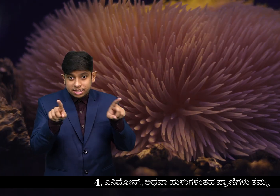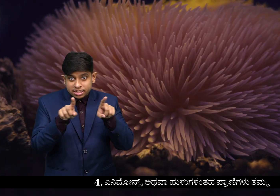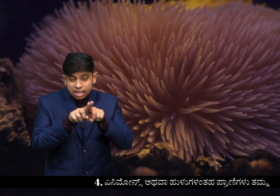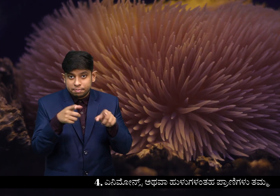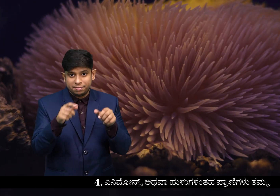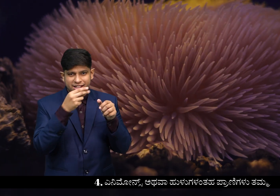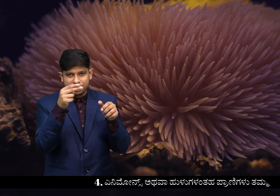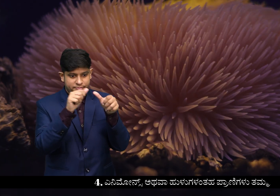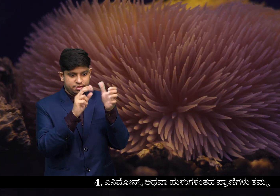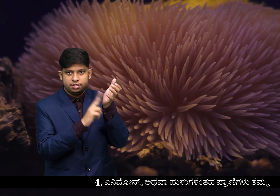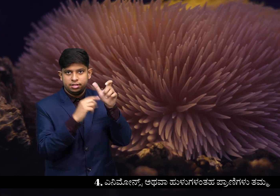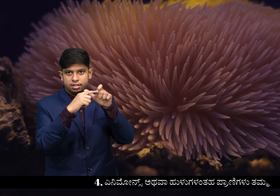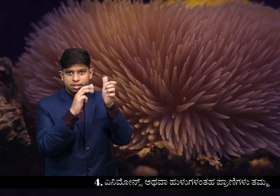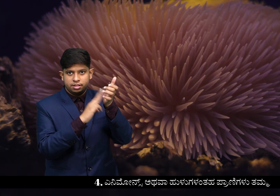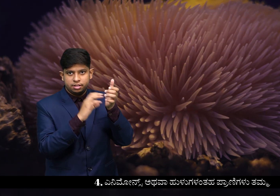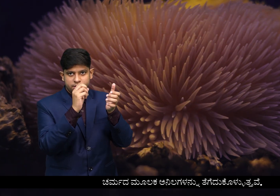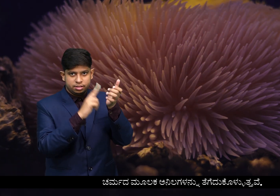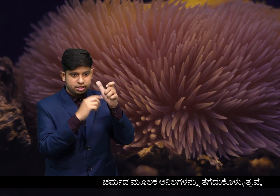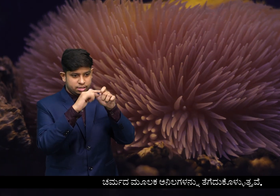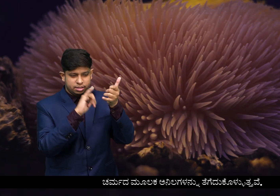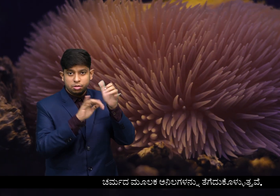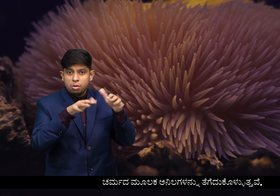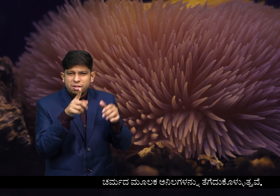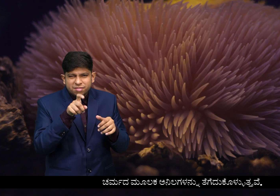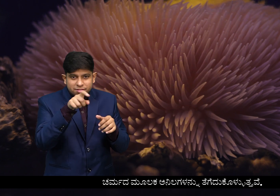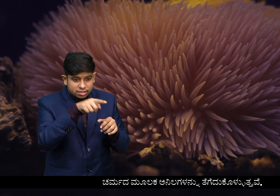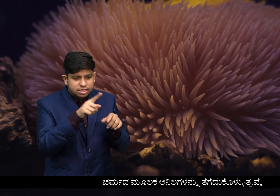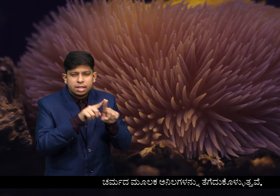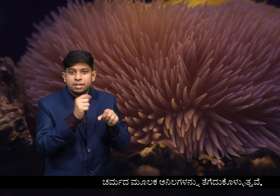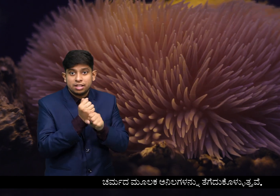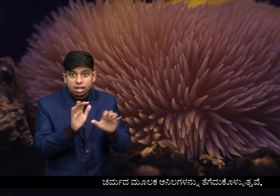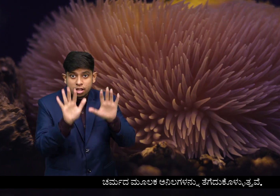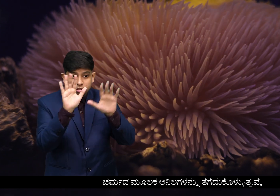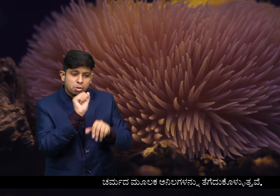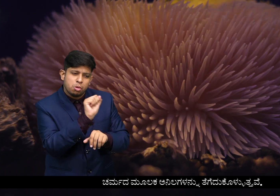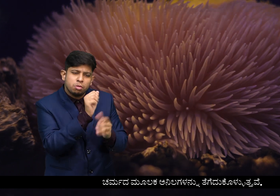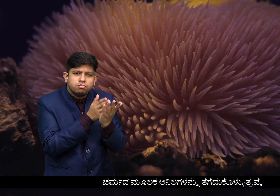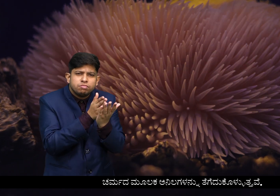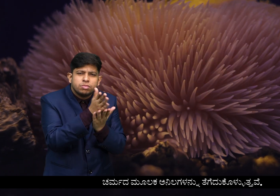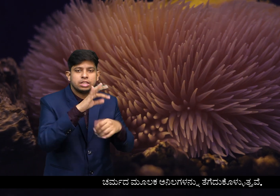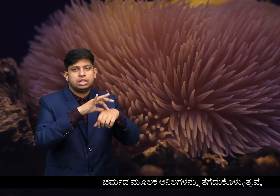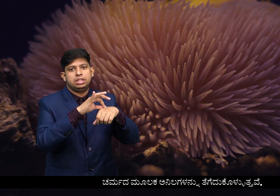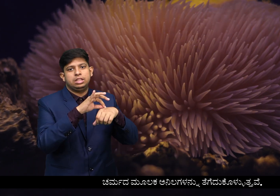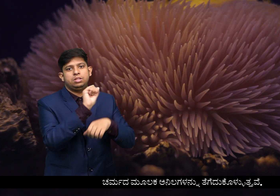ಎನಿಮೋನ್ಸ್ ಮತ್ತು ಹುಳುಗಳಂತಹ ಪ್ರಾಣಿಗಳು ತಮ್ಮ ಚರ್ಮದ ಮೂಲಕ ಅನಿಲಗಳನ್ನು ತೆಗೆದುಕೊಳ್ಳುತ್ತವೆ.